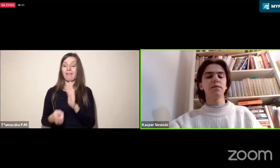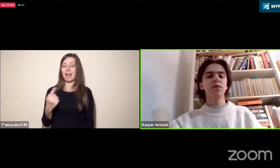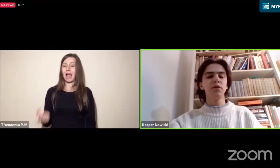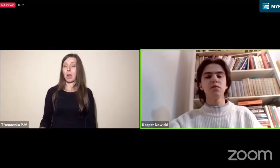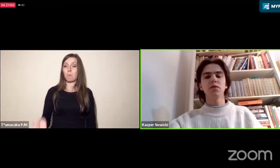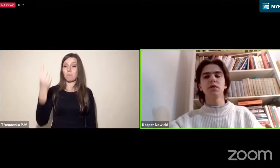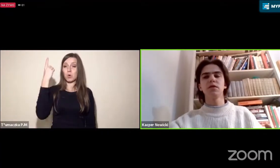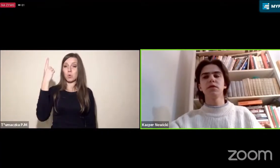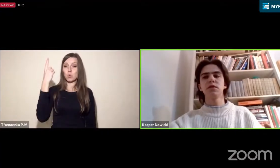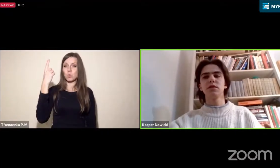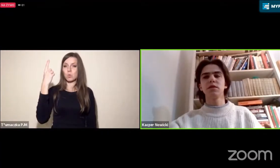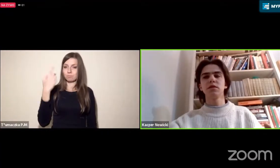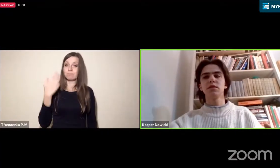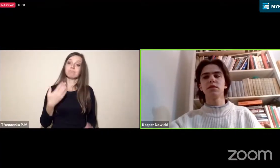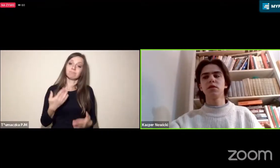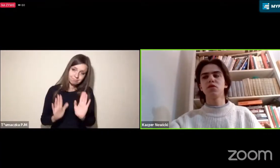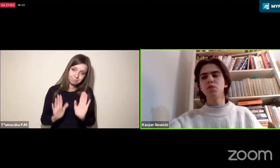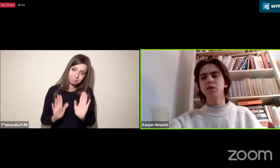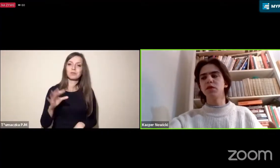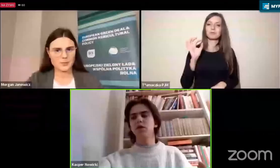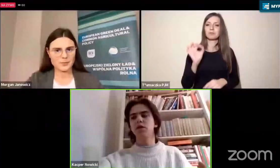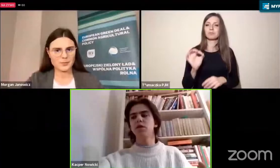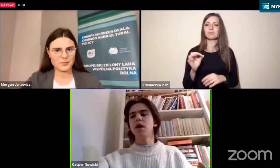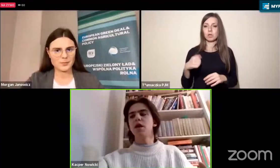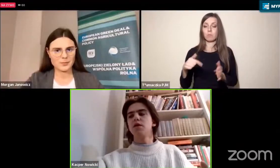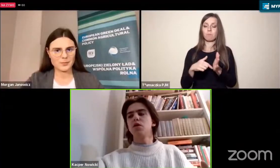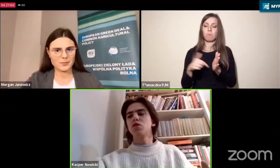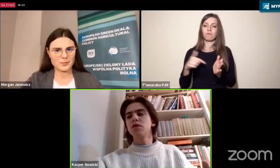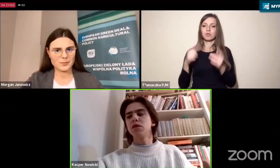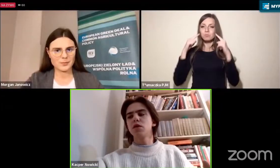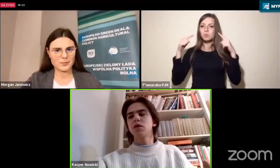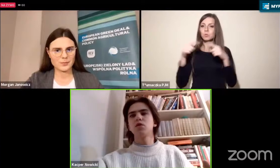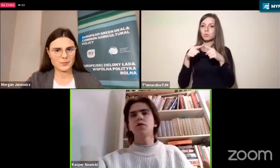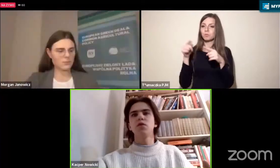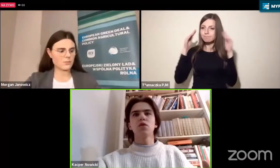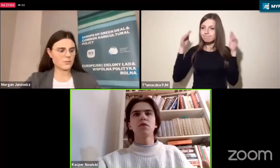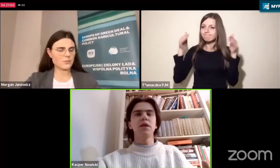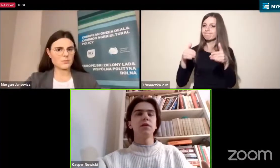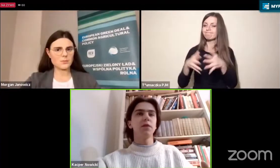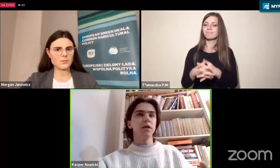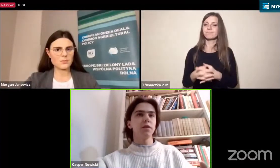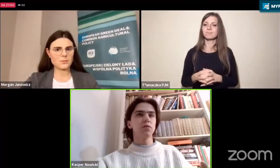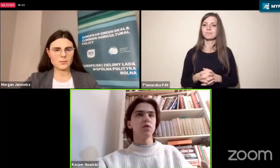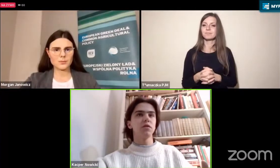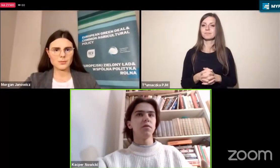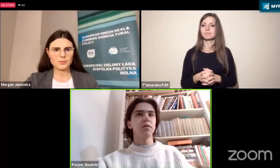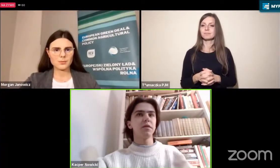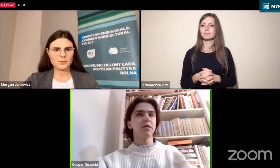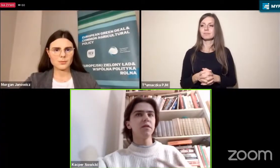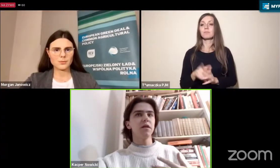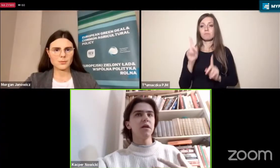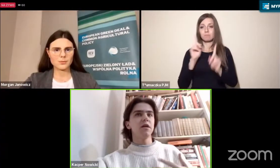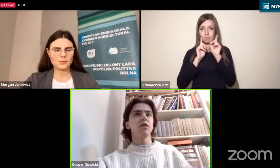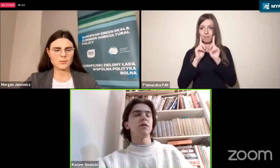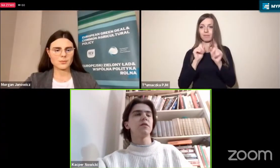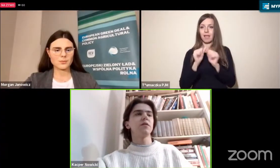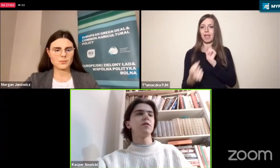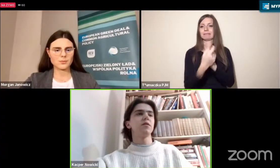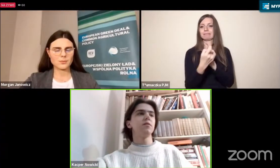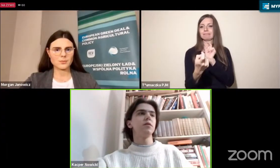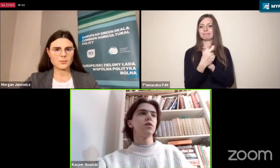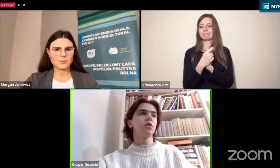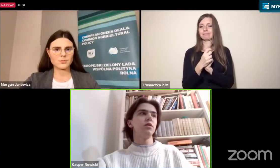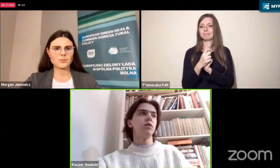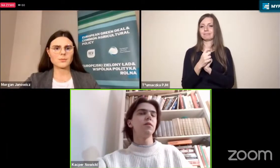w ogóle powinniśmy się skupić. I oczywiście, że to się wiąże z wielkim hejtem często wobec nas. Natomiast